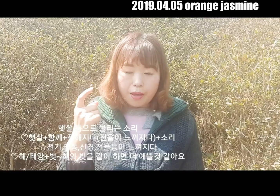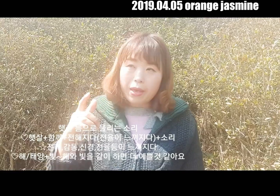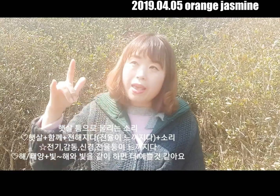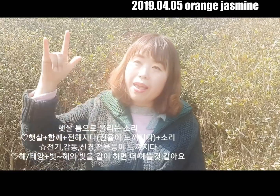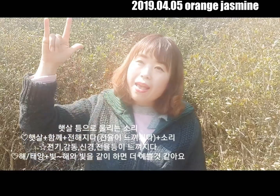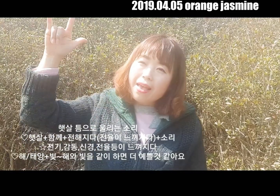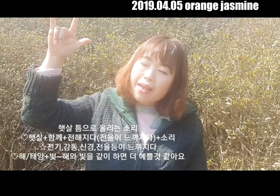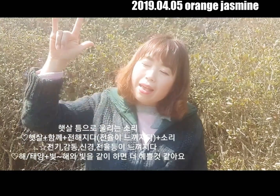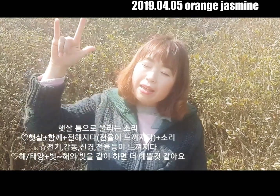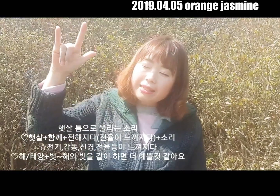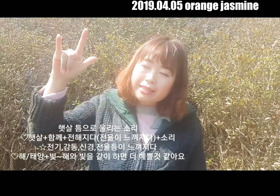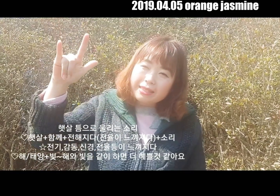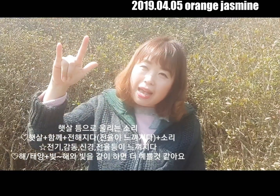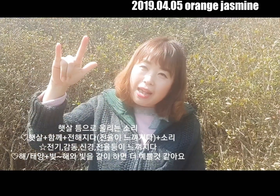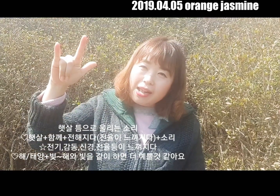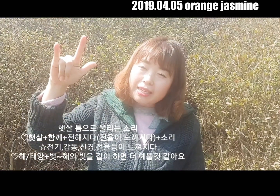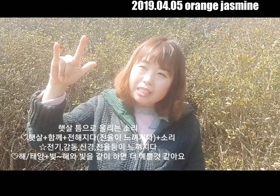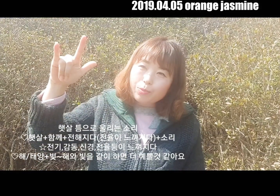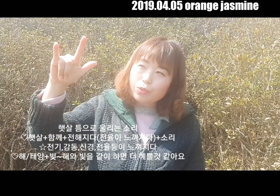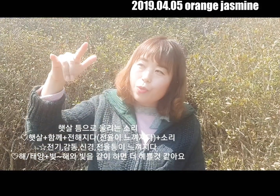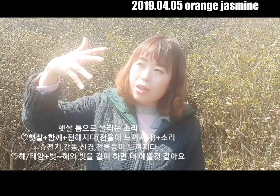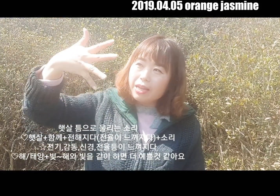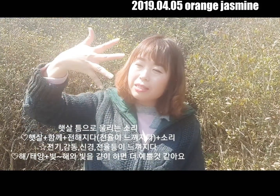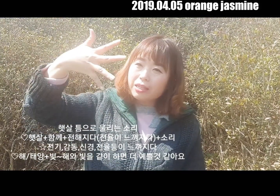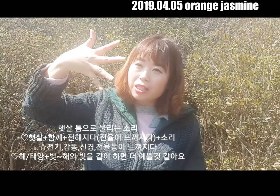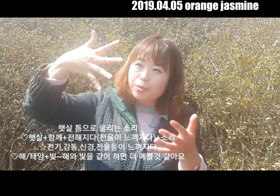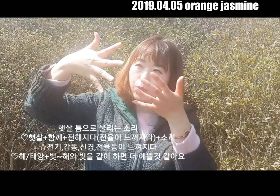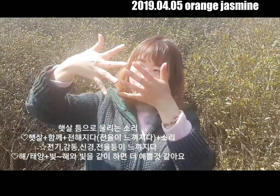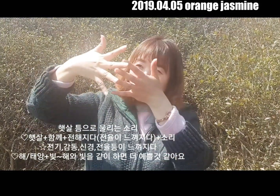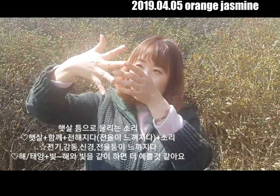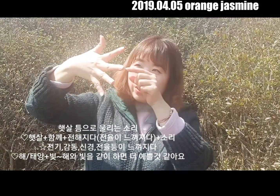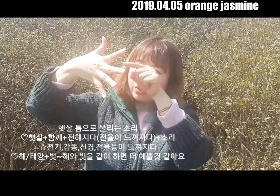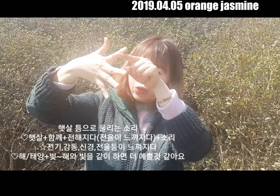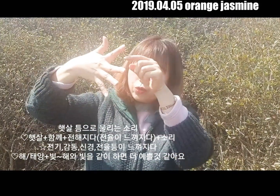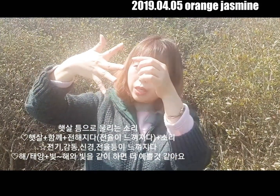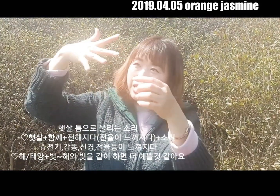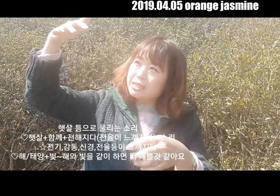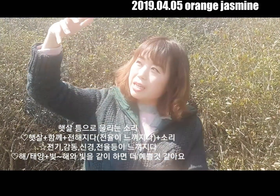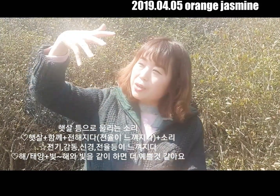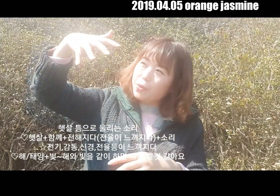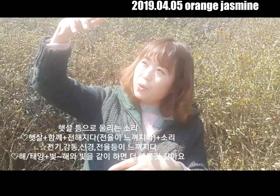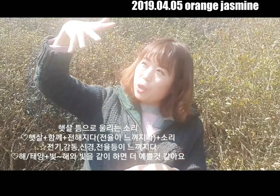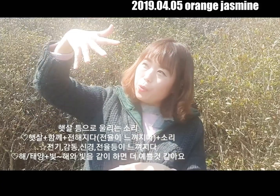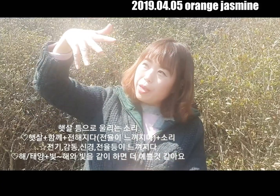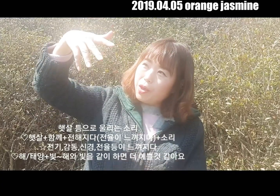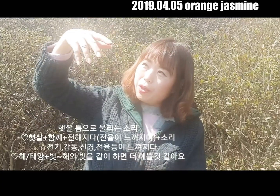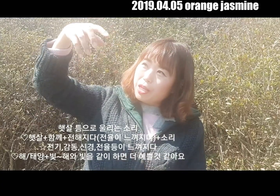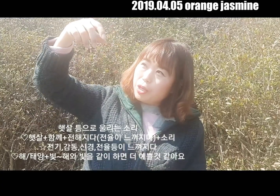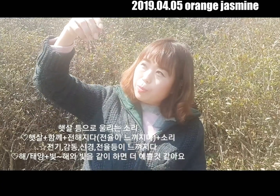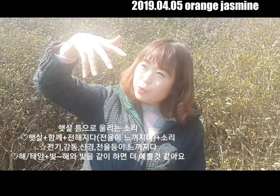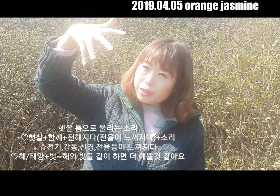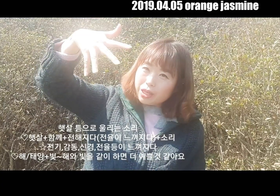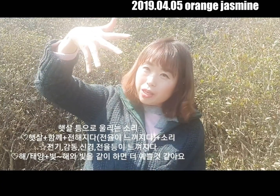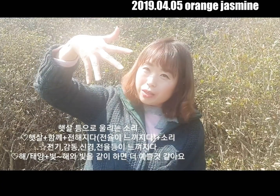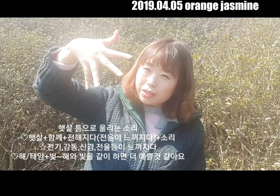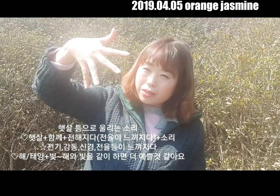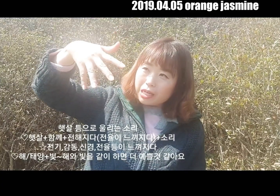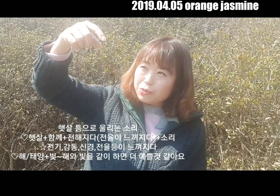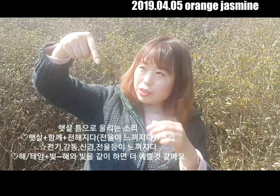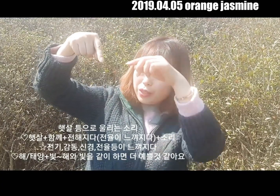그 다음에 햇살 틈으로, 원래는 햇살 틈은 보통 이렇게 쭉 햇살 이렇게 오면 좀 이렇게 그